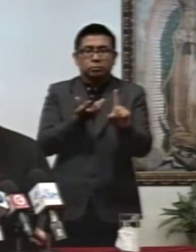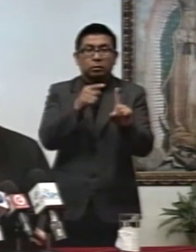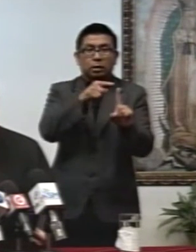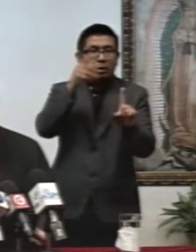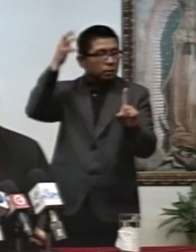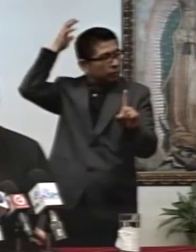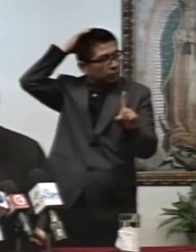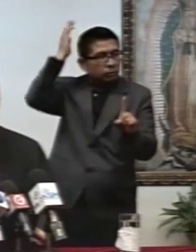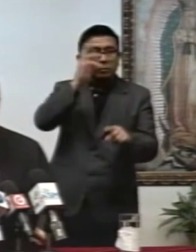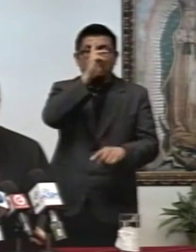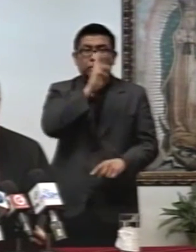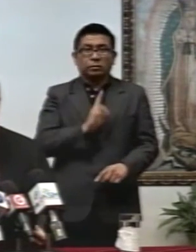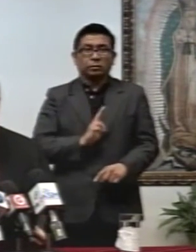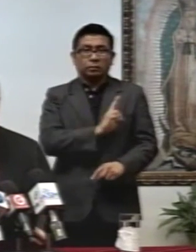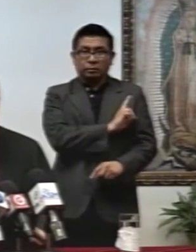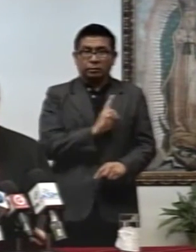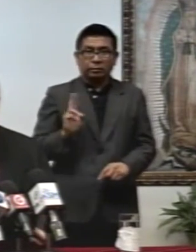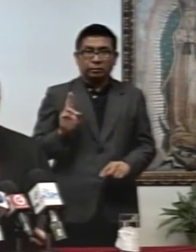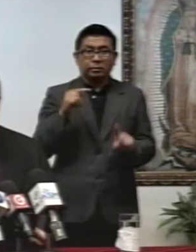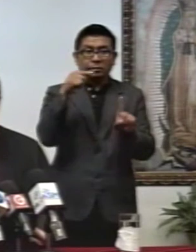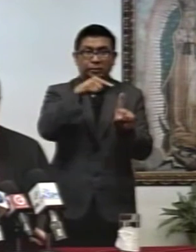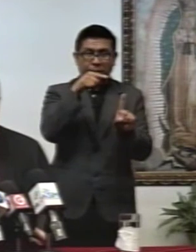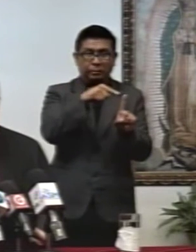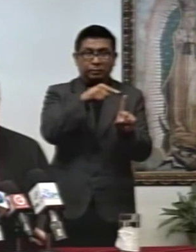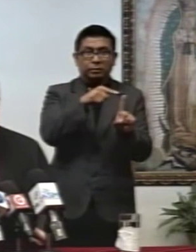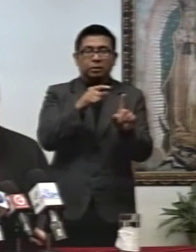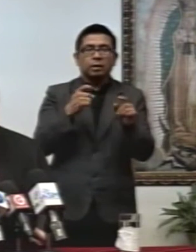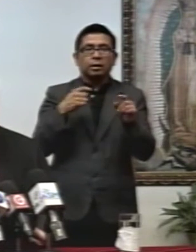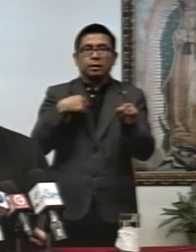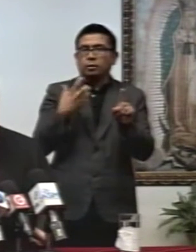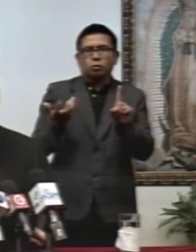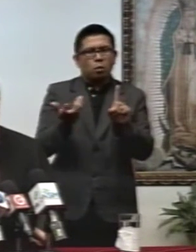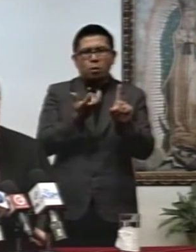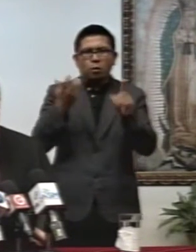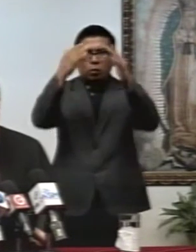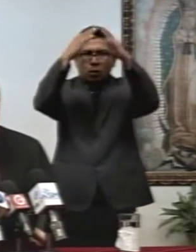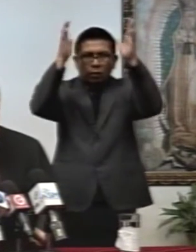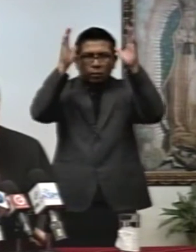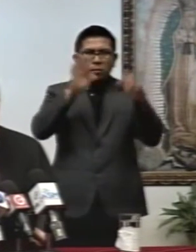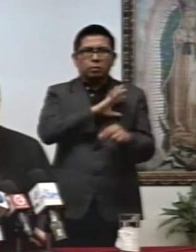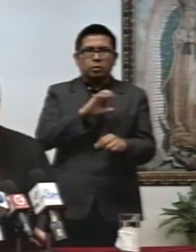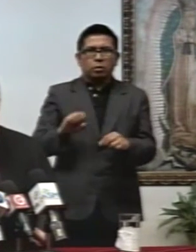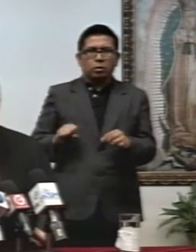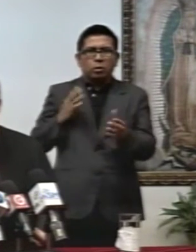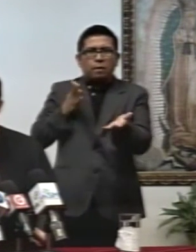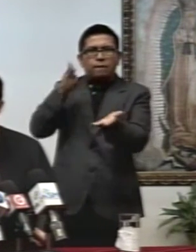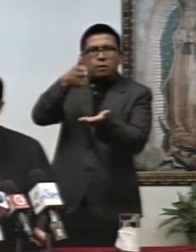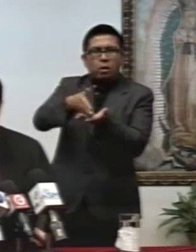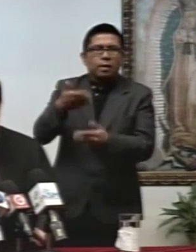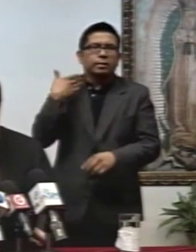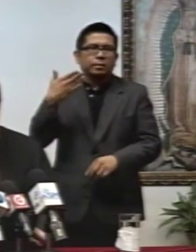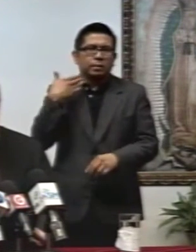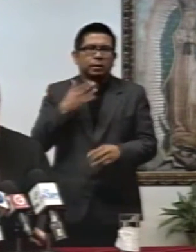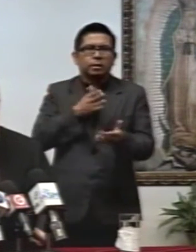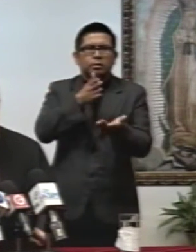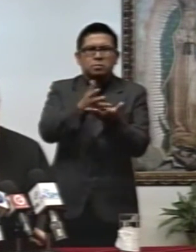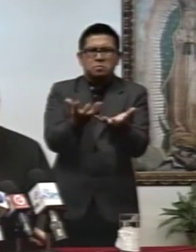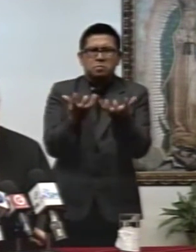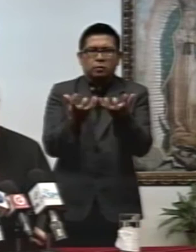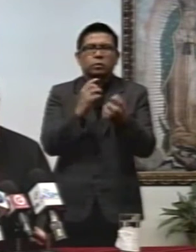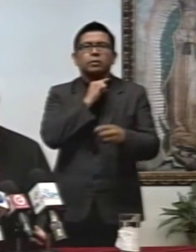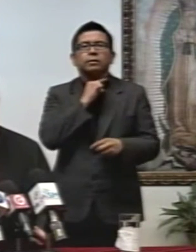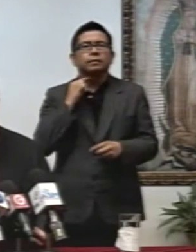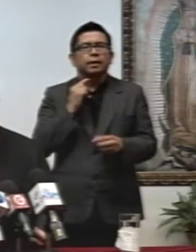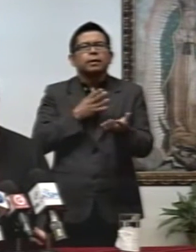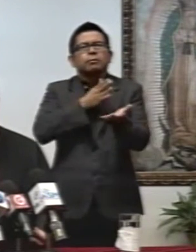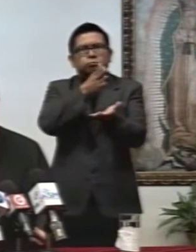Señor Nuncio Apostólico en nuestro país y concelebrada por todos los obispos del Salvador y gran cantidad de sacerdotes de